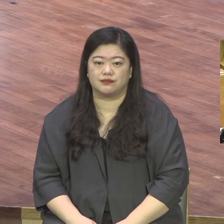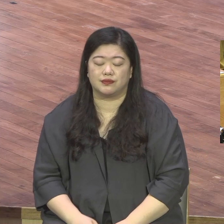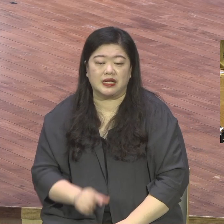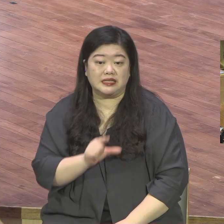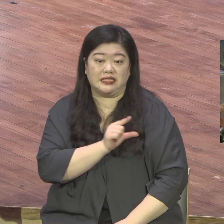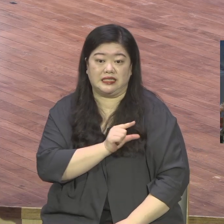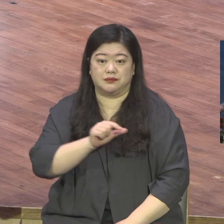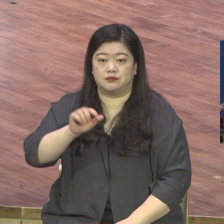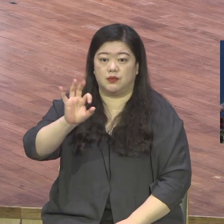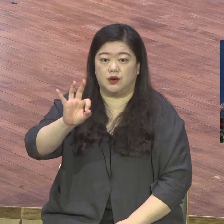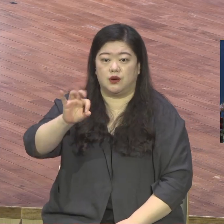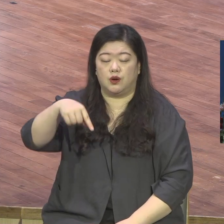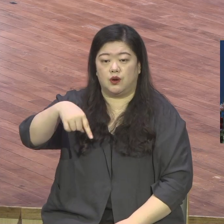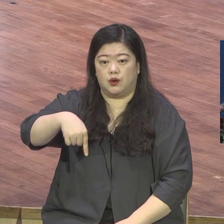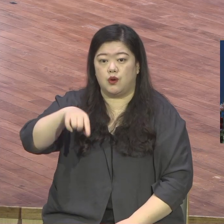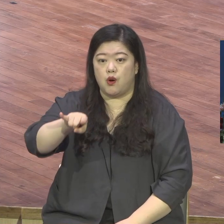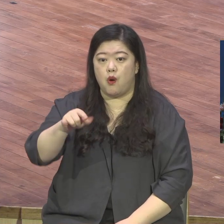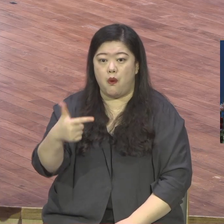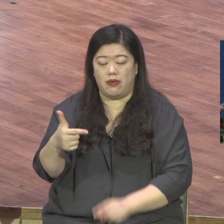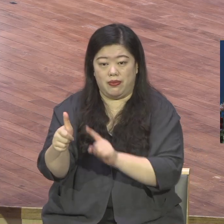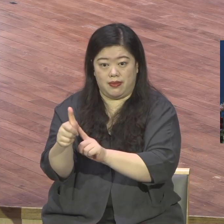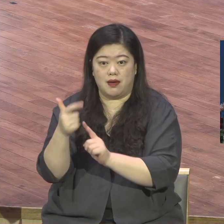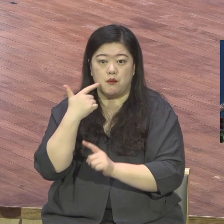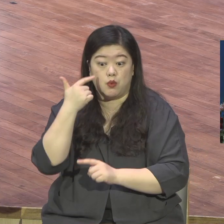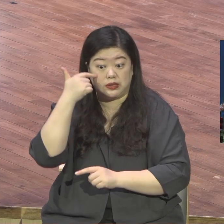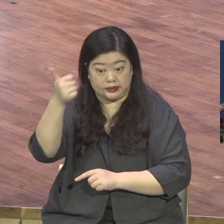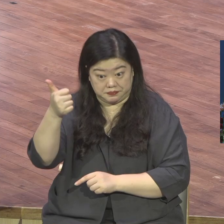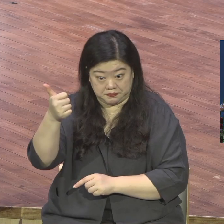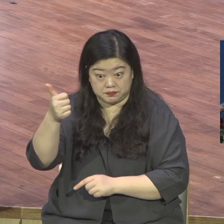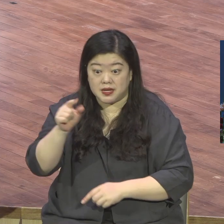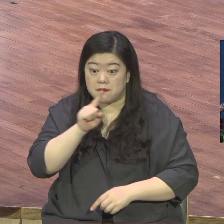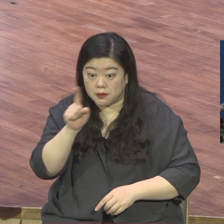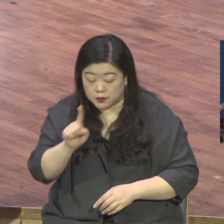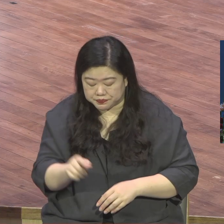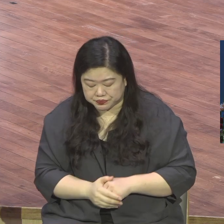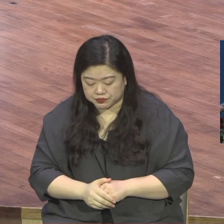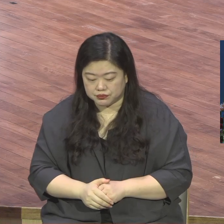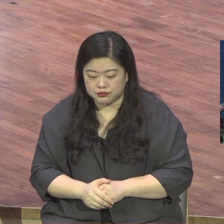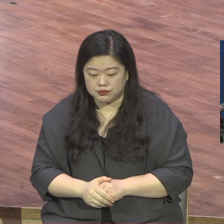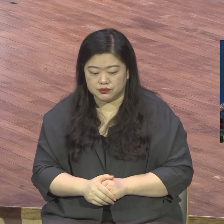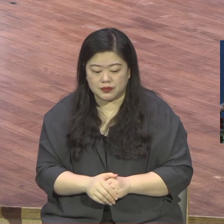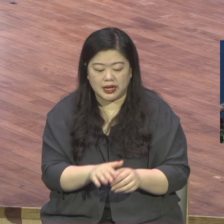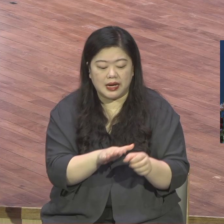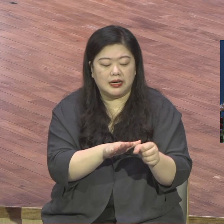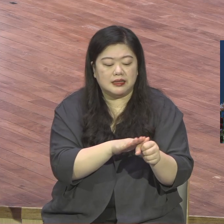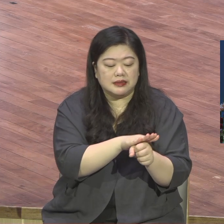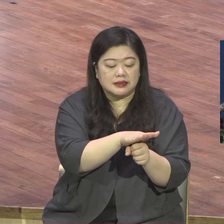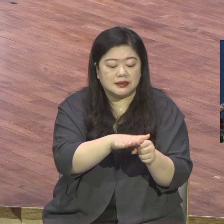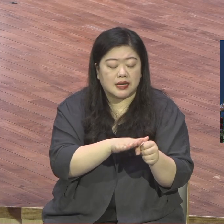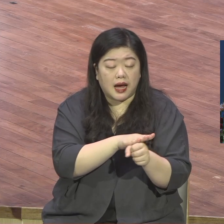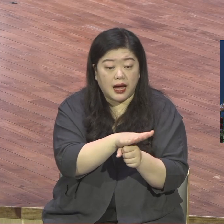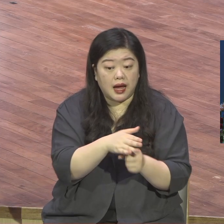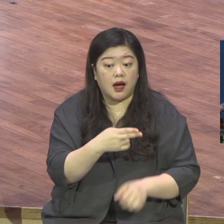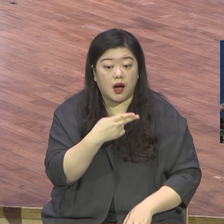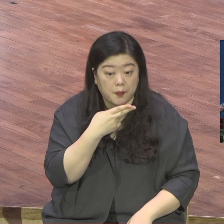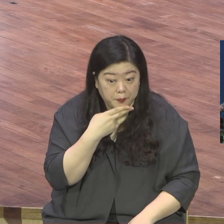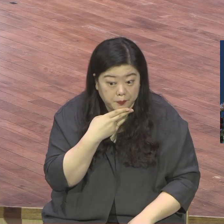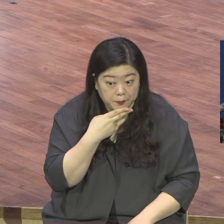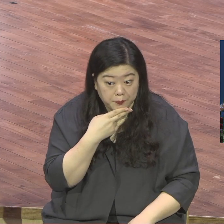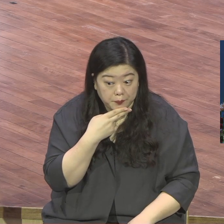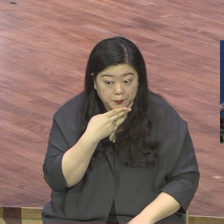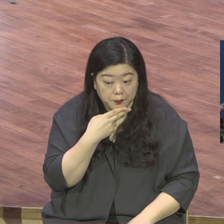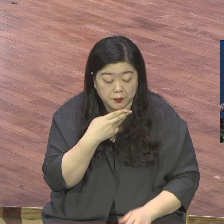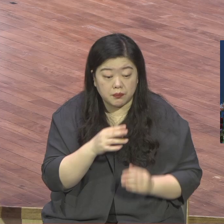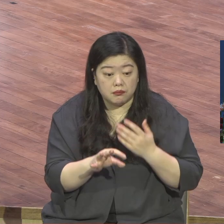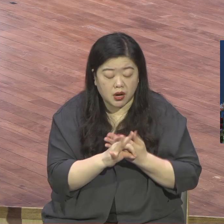사랑에 대해서 이런 말을 했어요. 사랑이 없는 곳은 한마디 말조차도 의심을 품게 하고